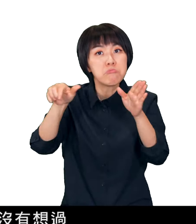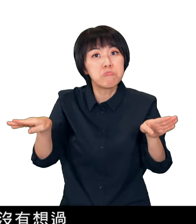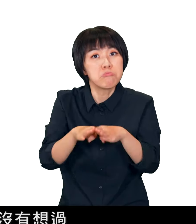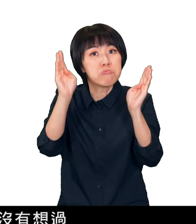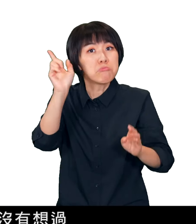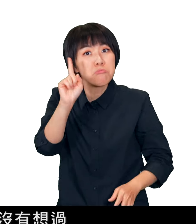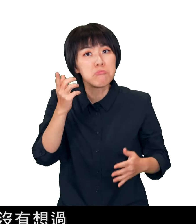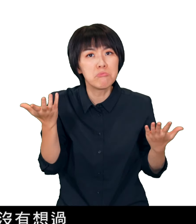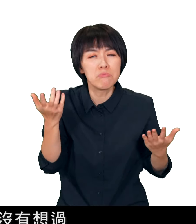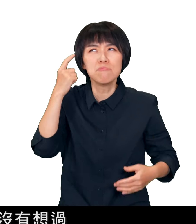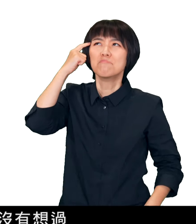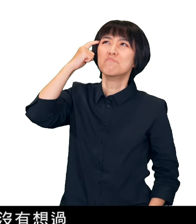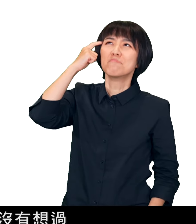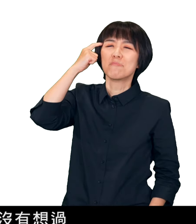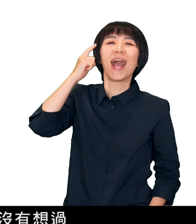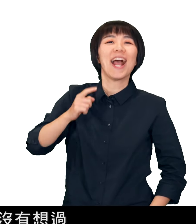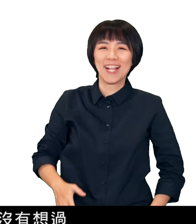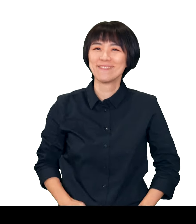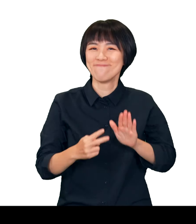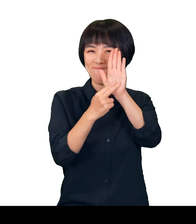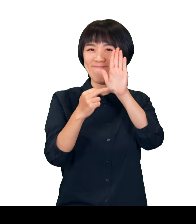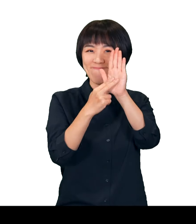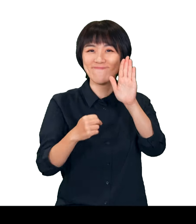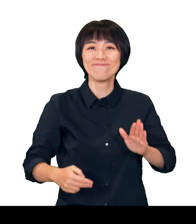大家有没有想过，